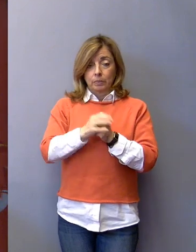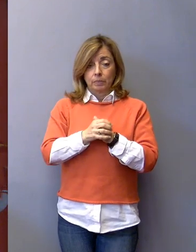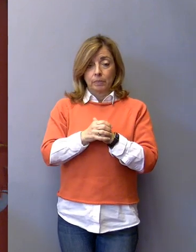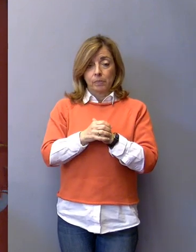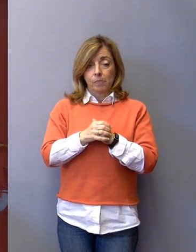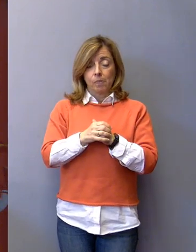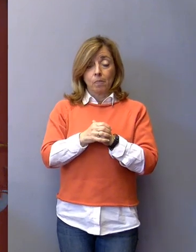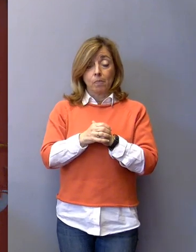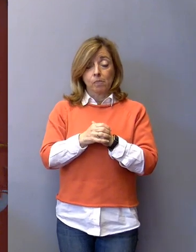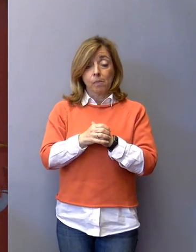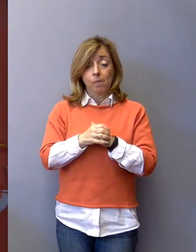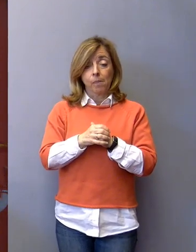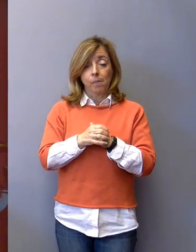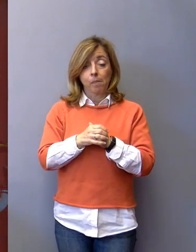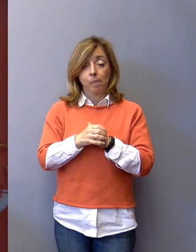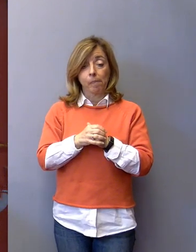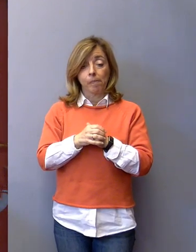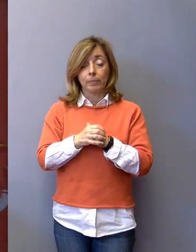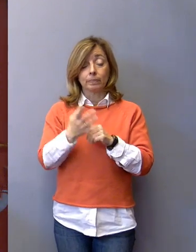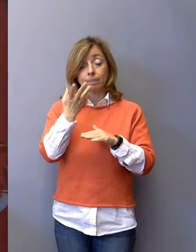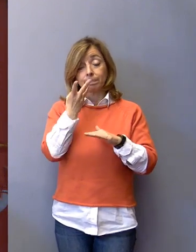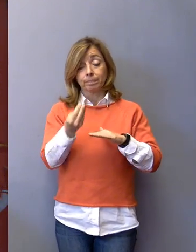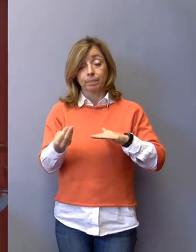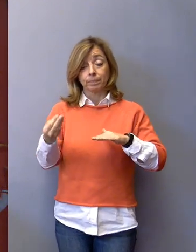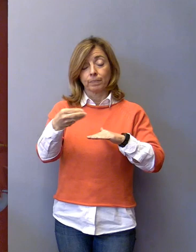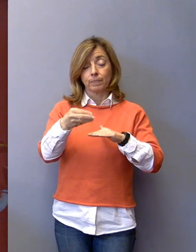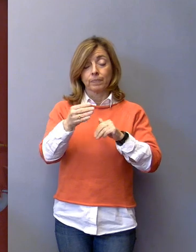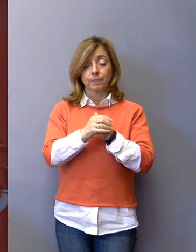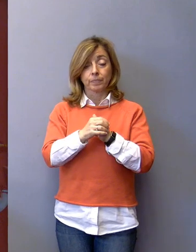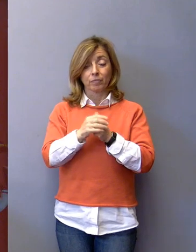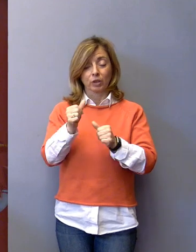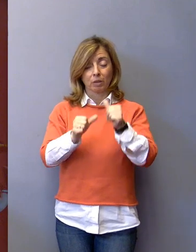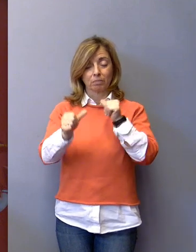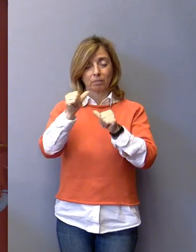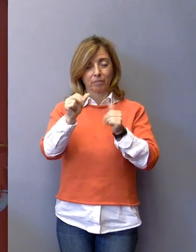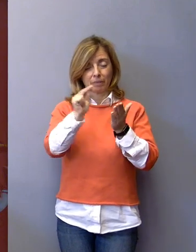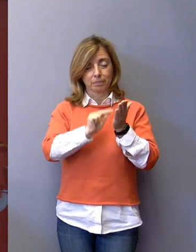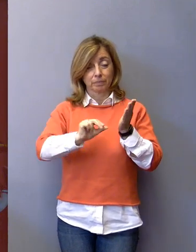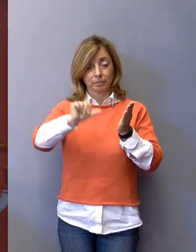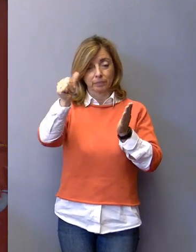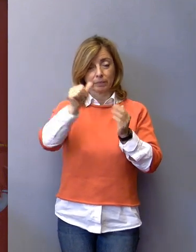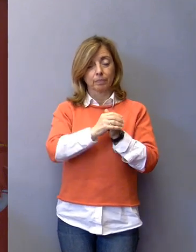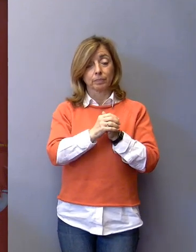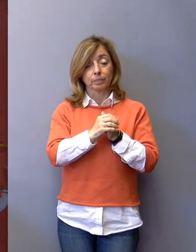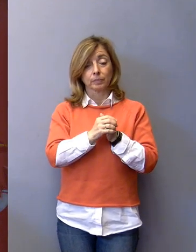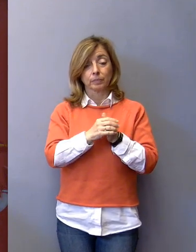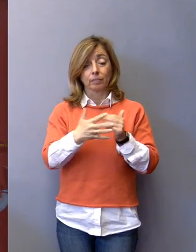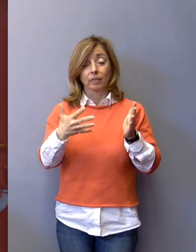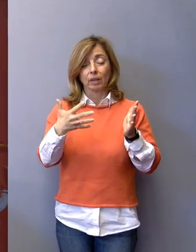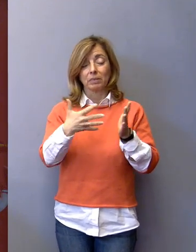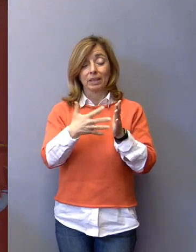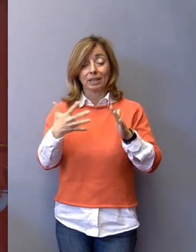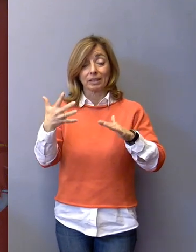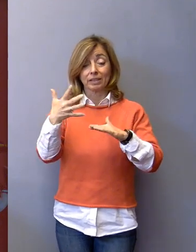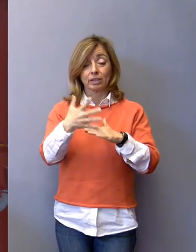l'ordine del giorno numero 11 aggiungerei alla prima premessa limitatamente agli interventi